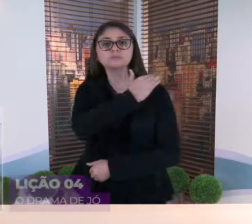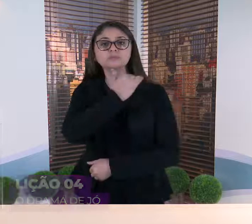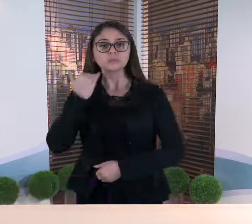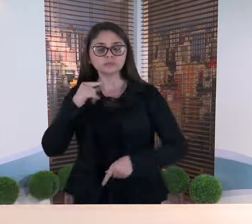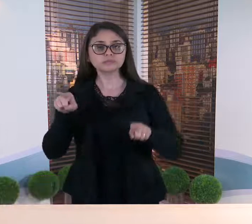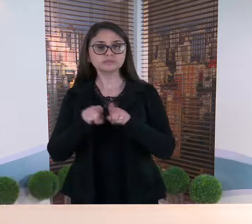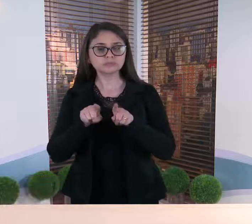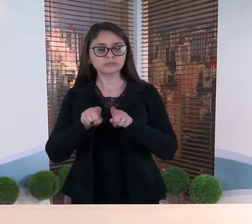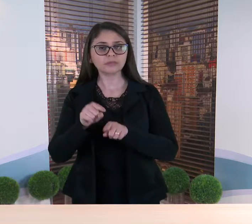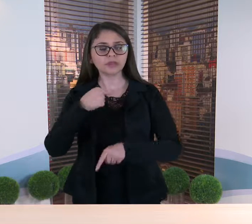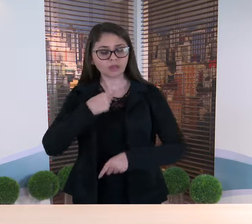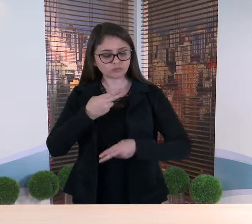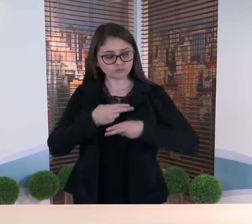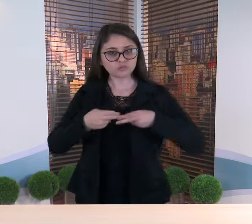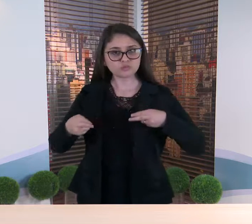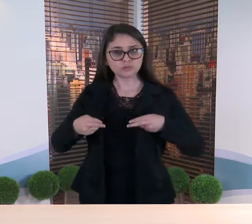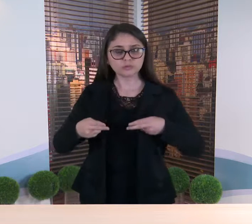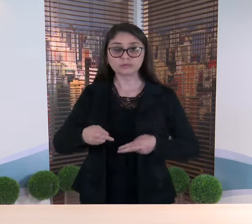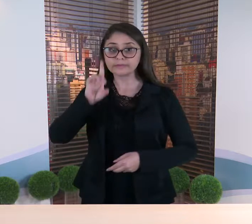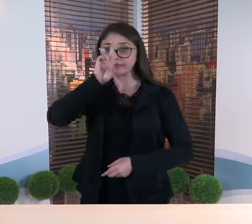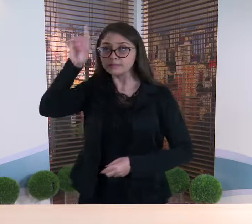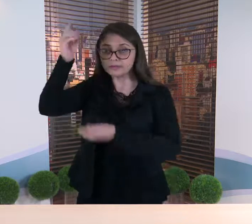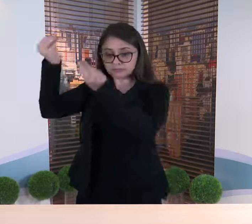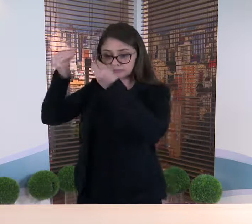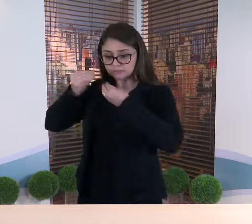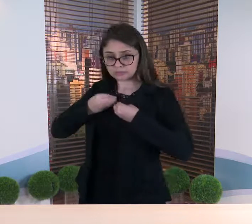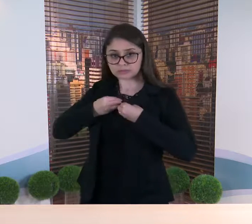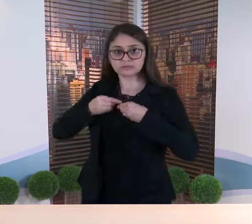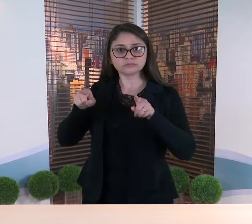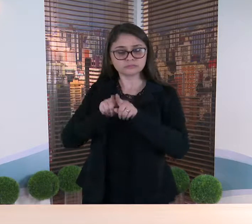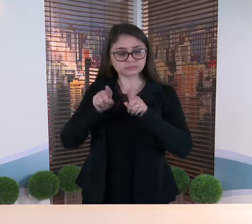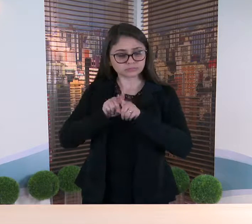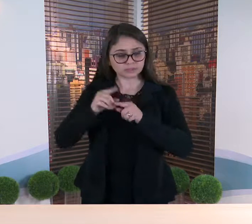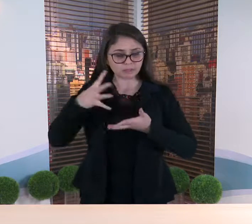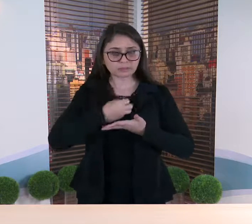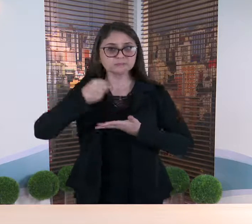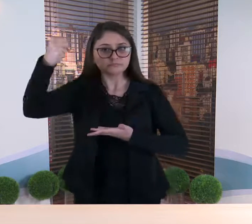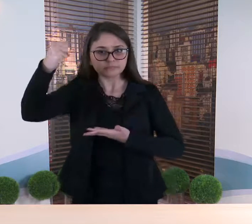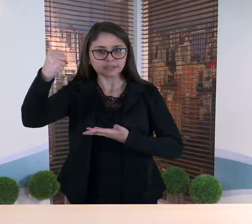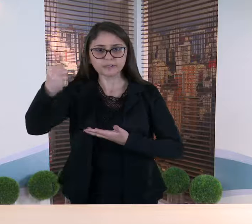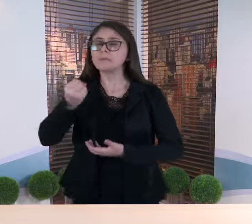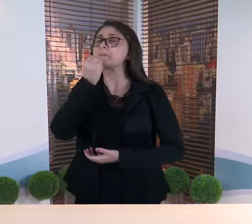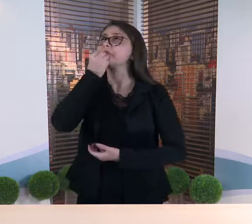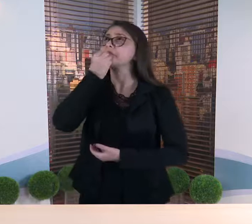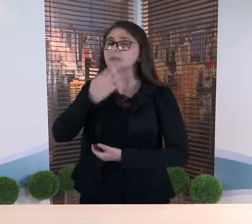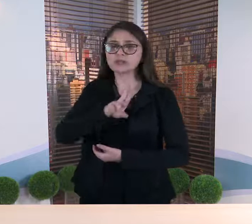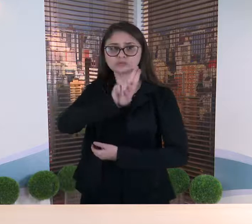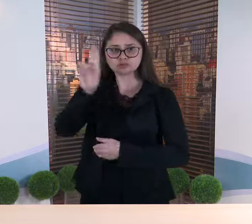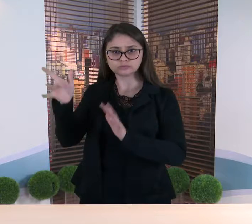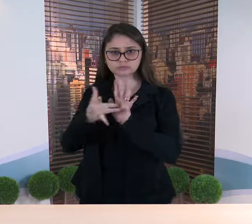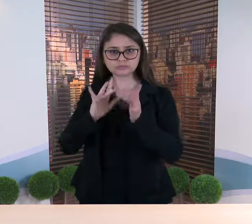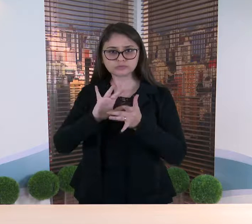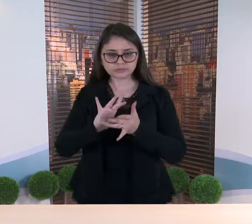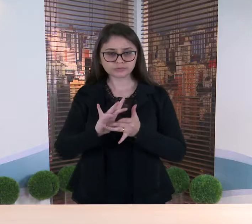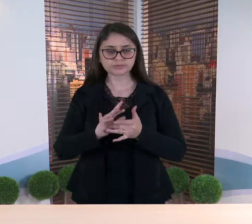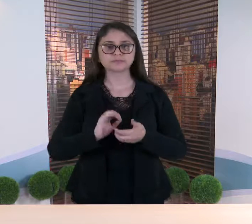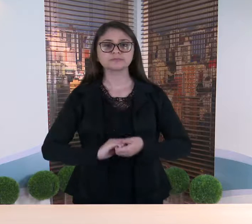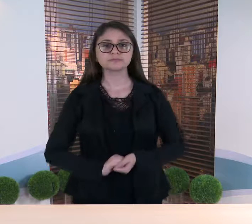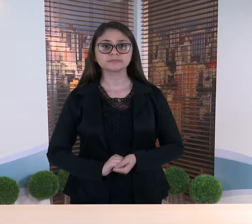O Senhor o deu e o Senhor o tomou. Bendito seja o nome do Senhor. A verdade prática nos